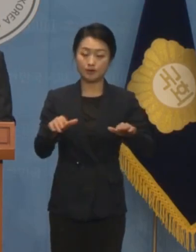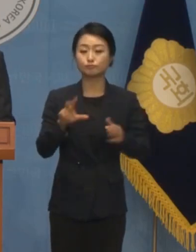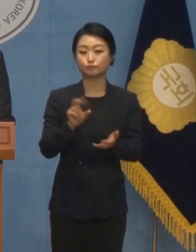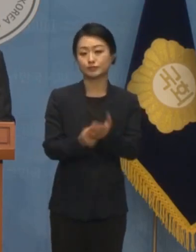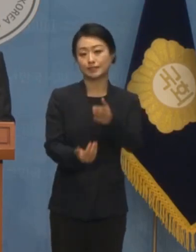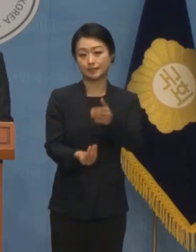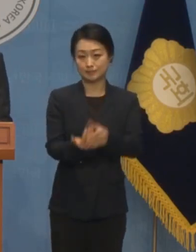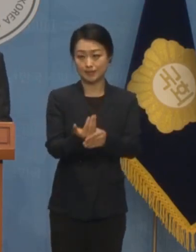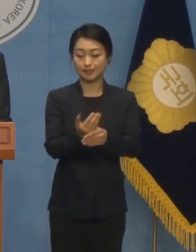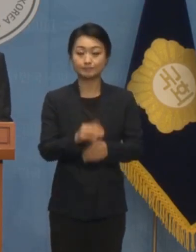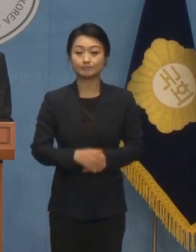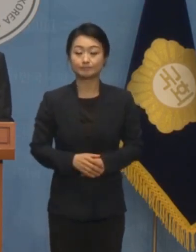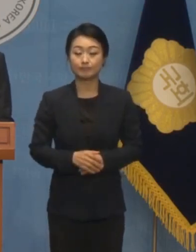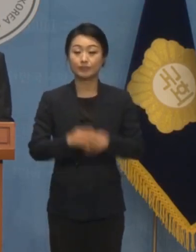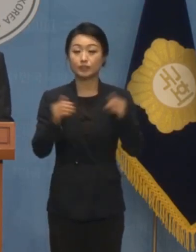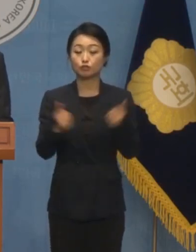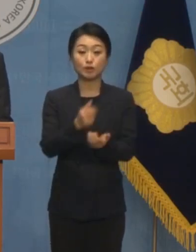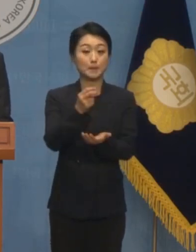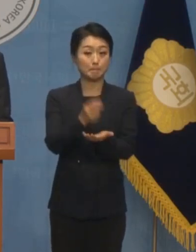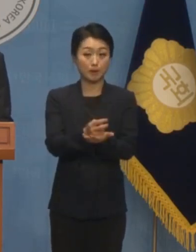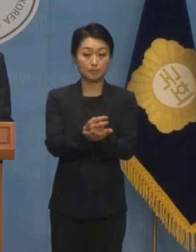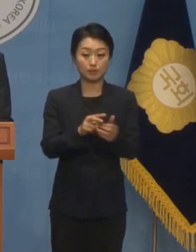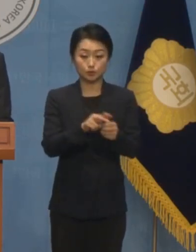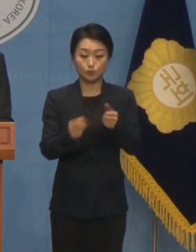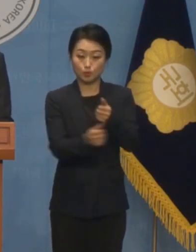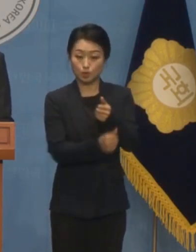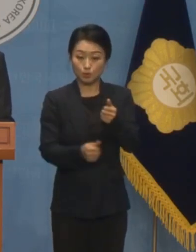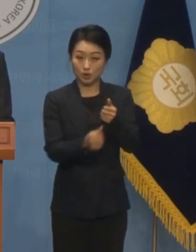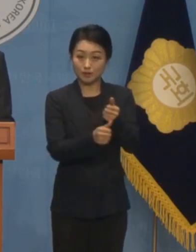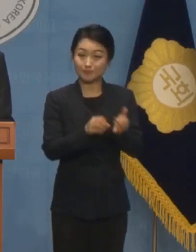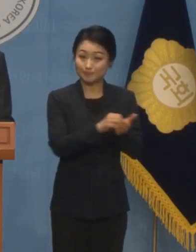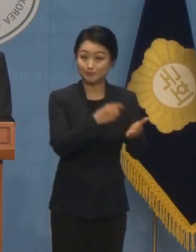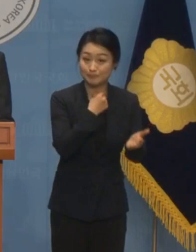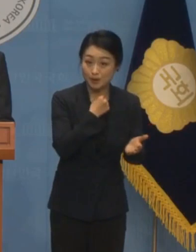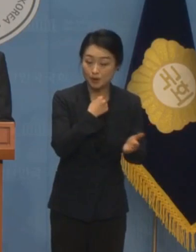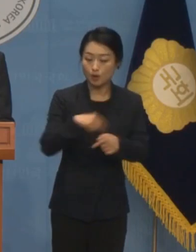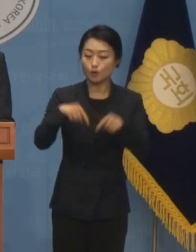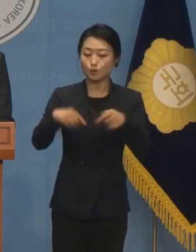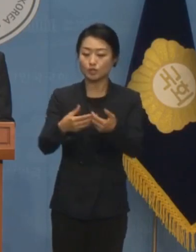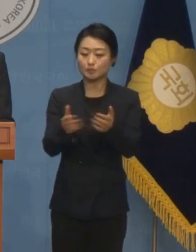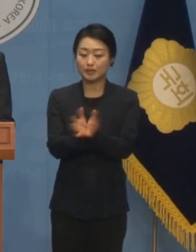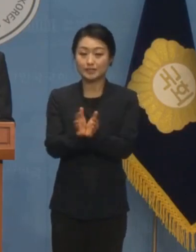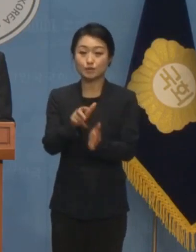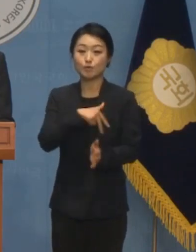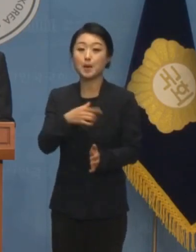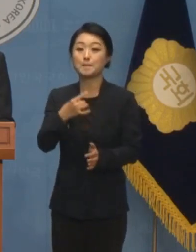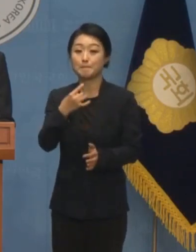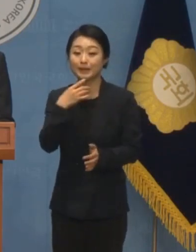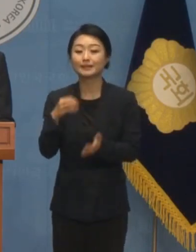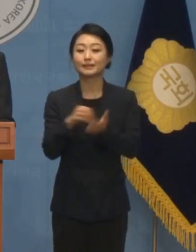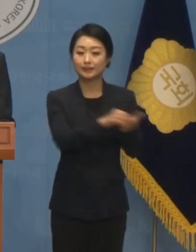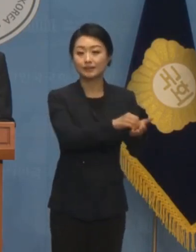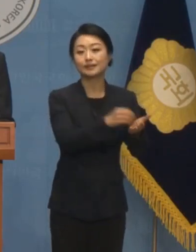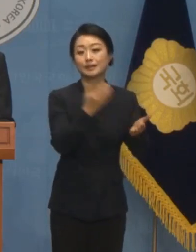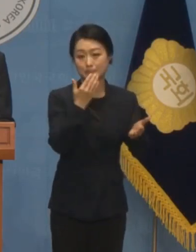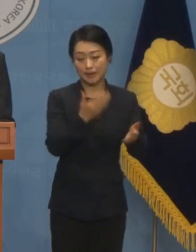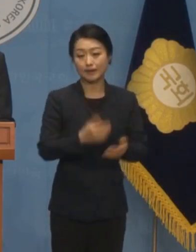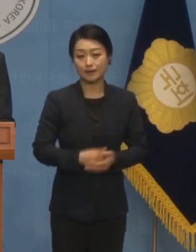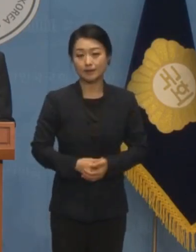안녕하십니까? 현행 국회법은 정보위원회 위원을 교섭단체 소속 국회의원으로 제한하고